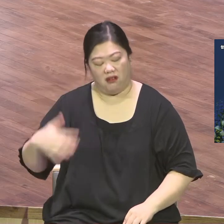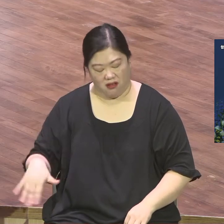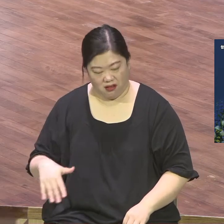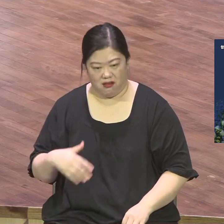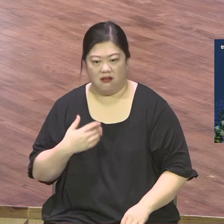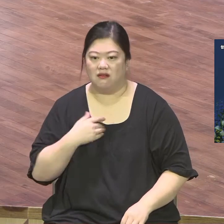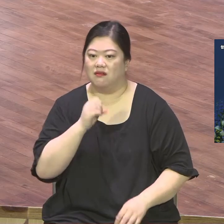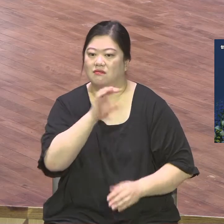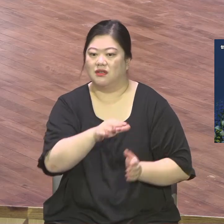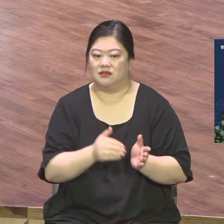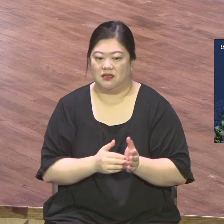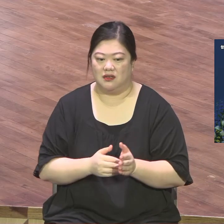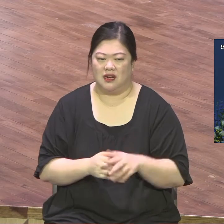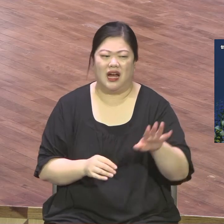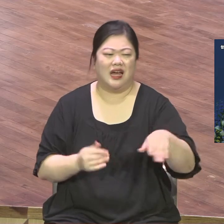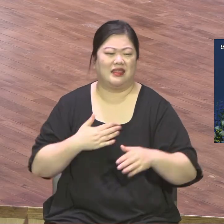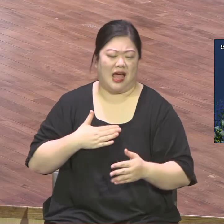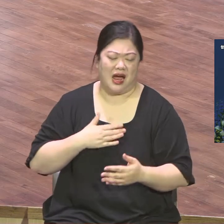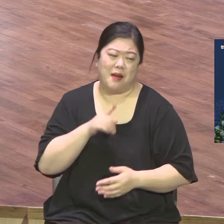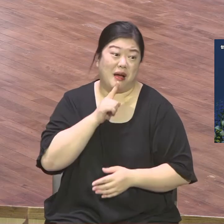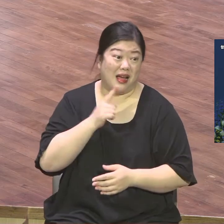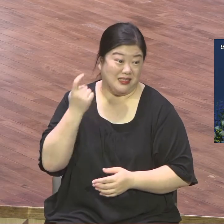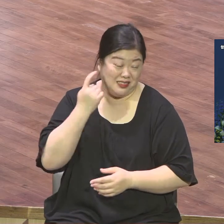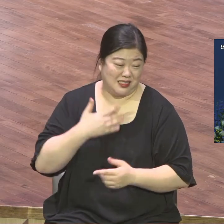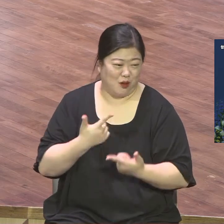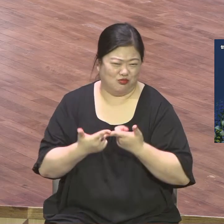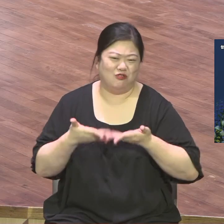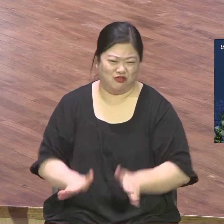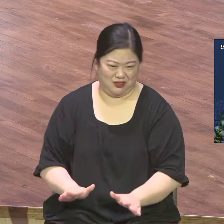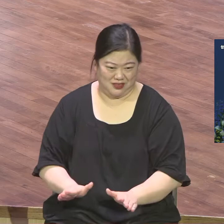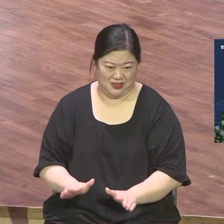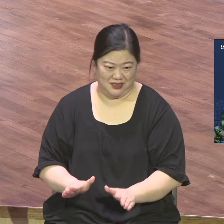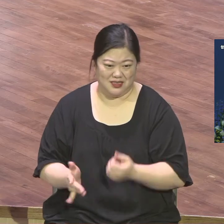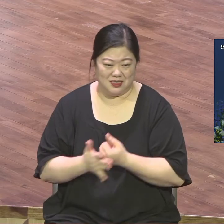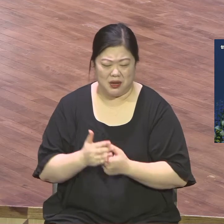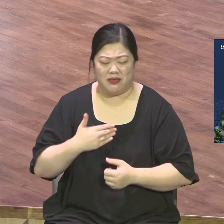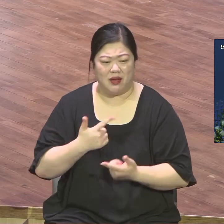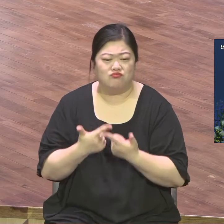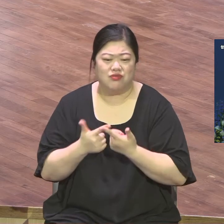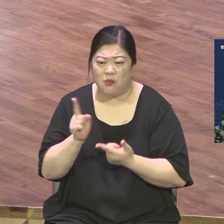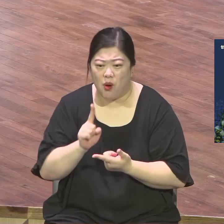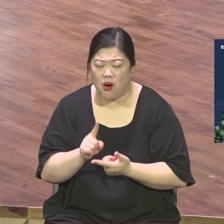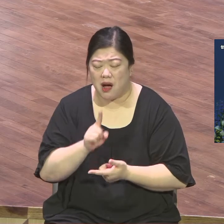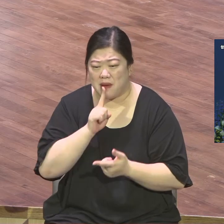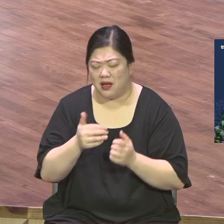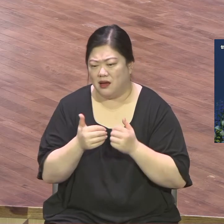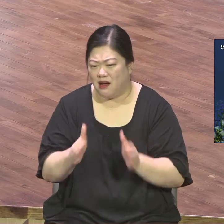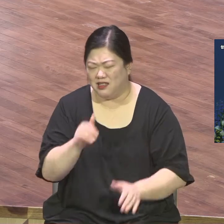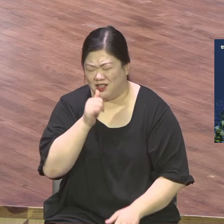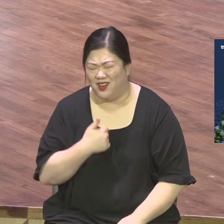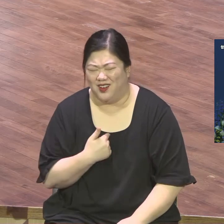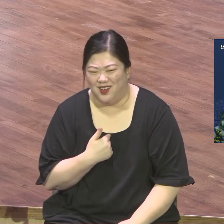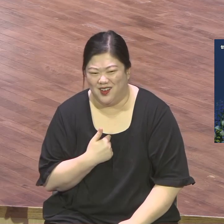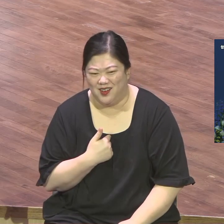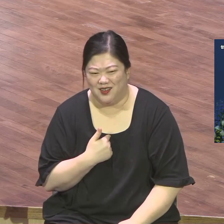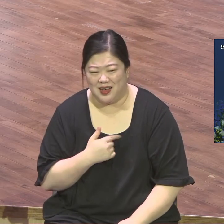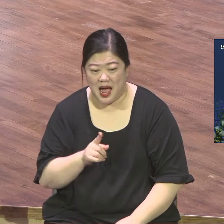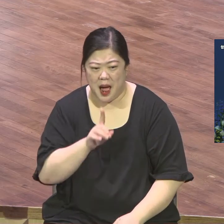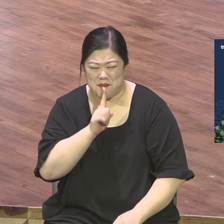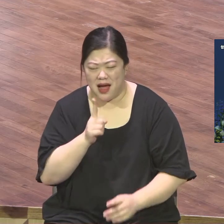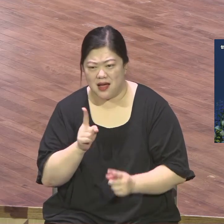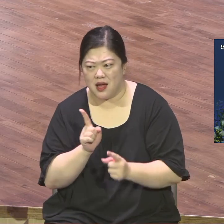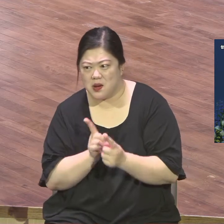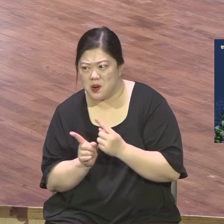그러면서 제가 부산 사람이라 부산 사람은 말을 그냥 좀 직선적으로 합니다. 이런 저런